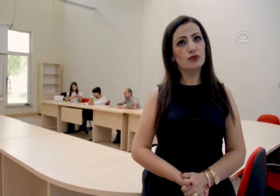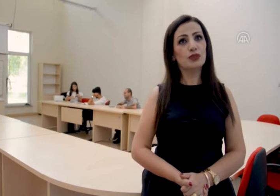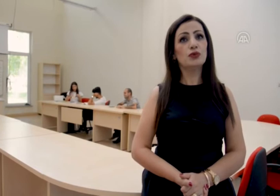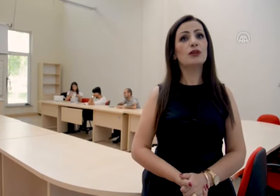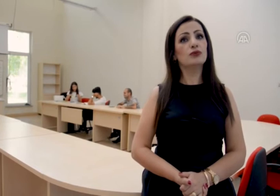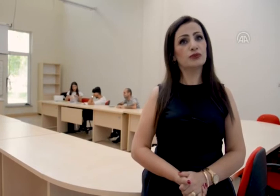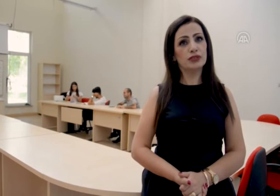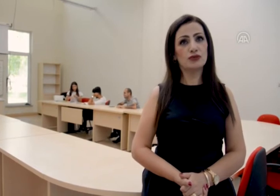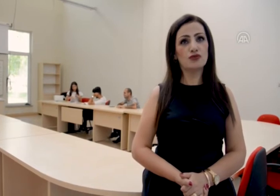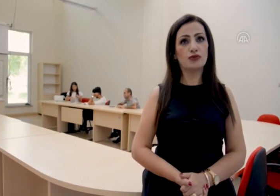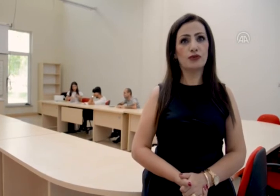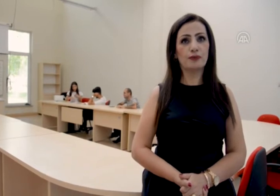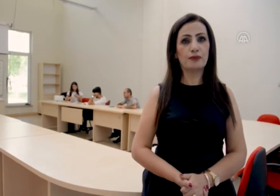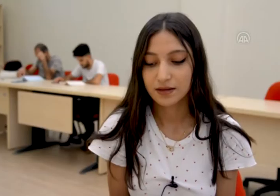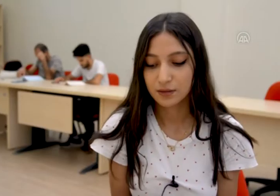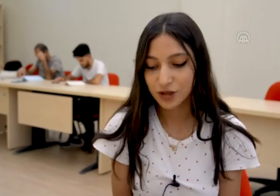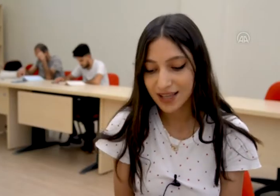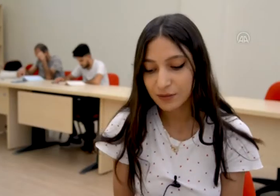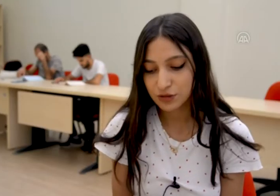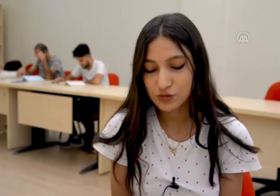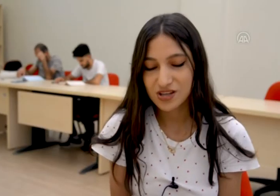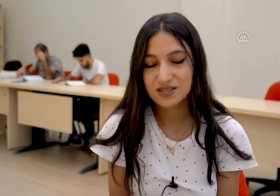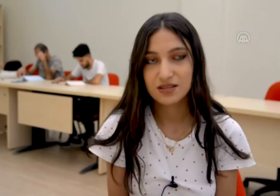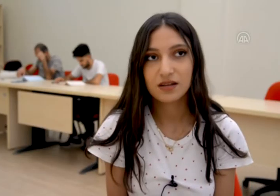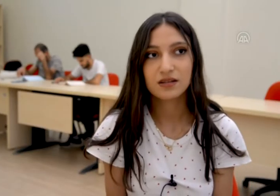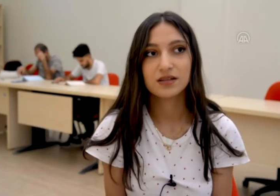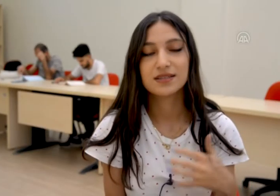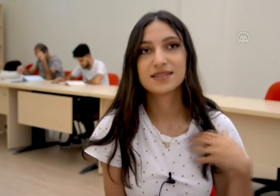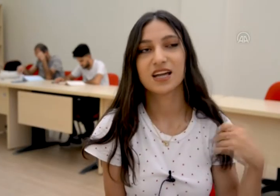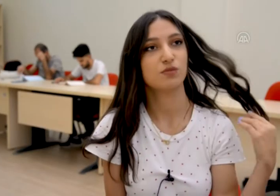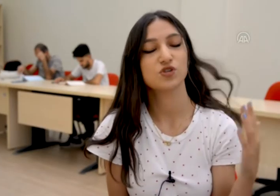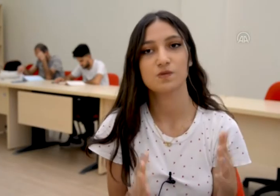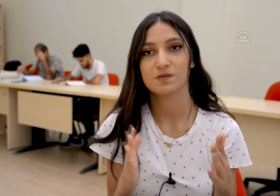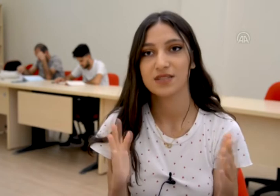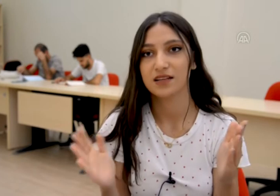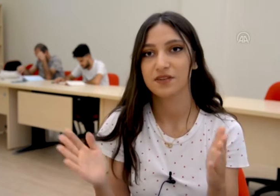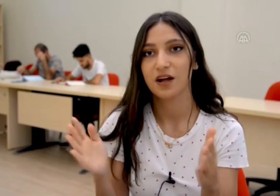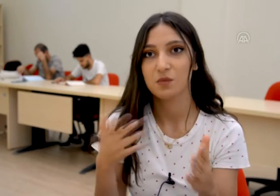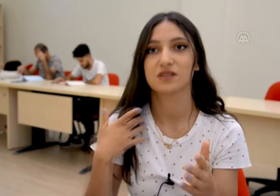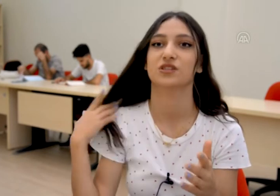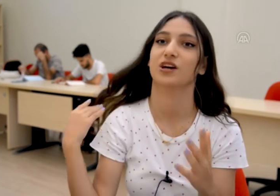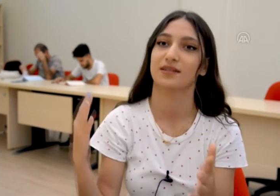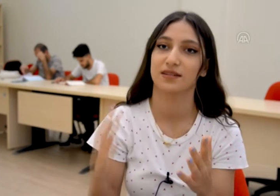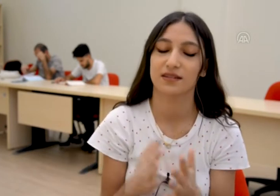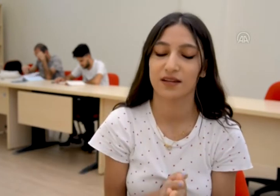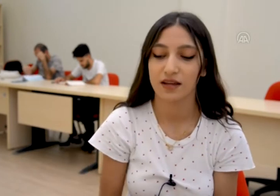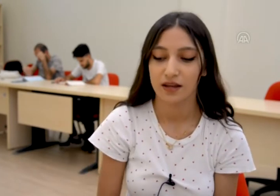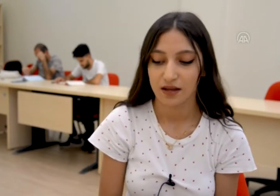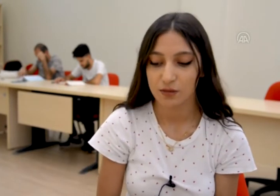ve duyarlı olduklarını düşünüyorum. Buraya gelmeden önce aslında tek amacım sertifika almaktı işaret dilinde. Ama